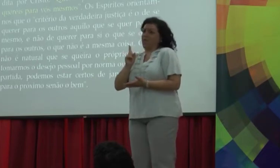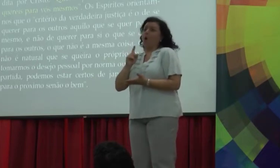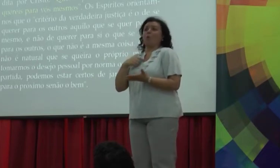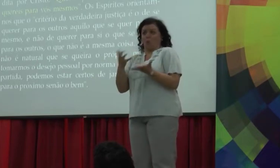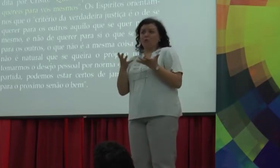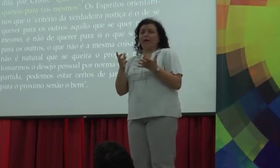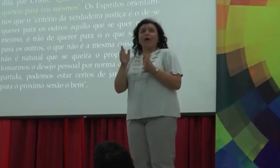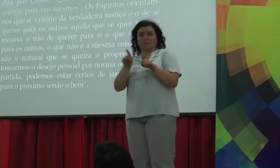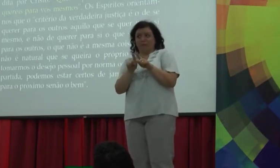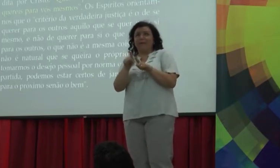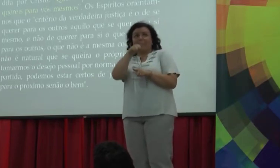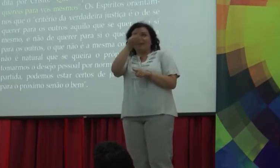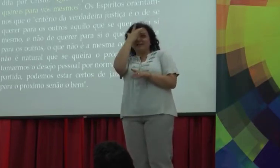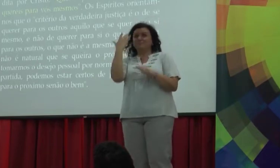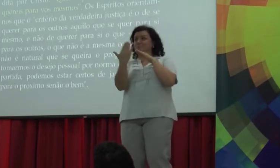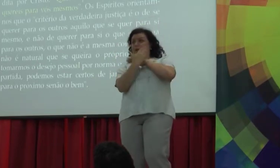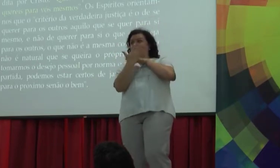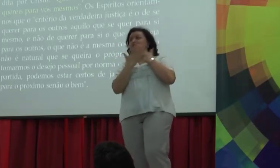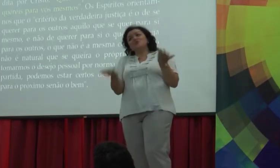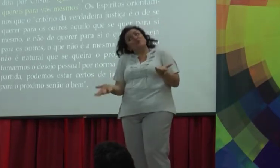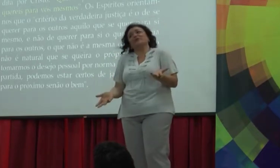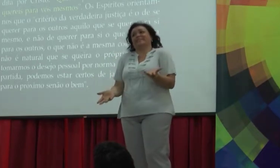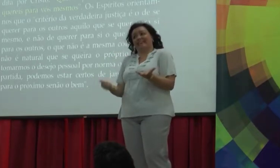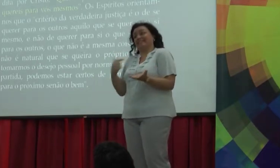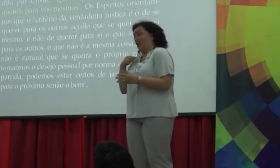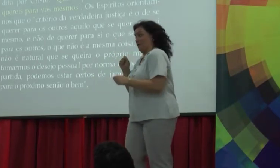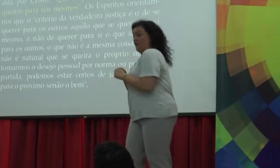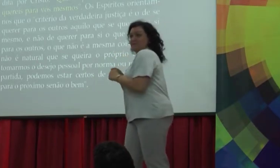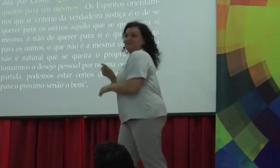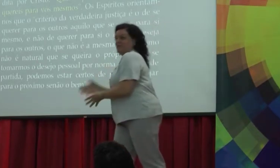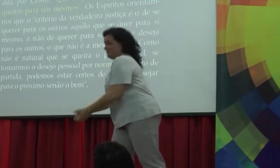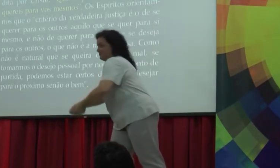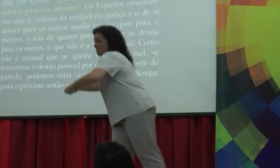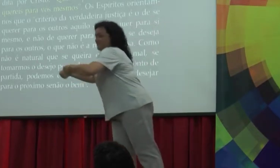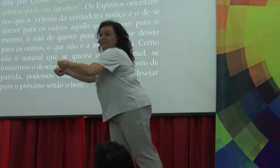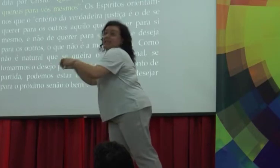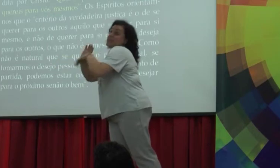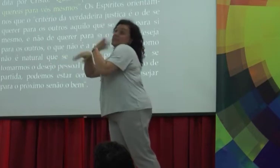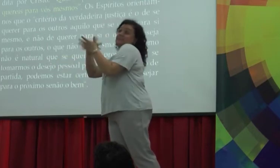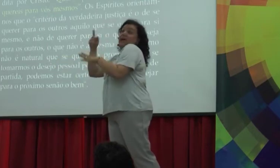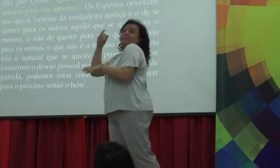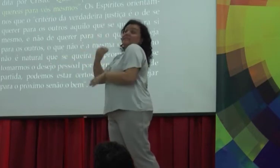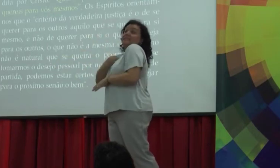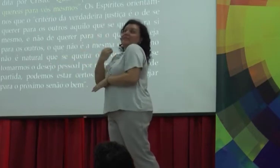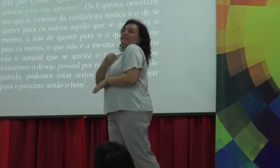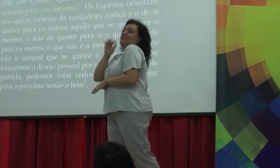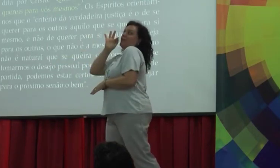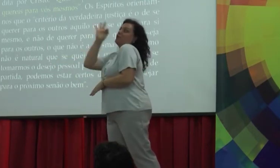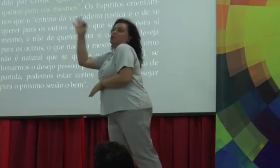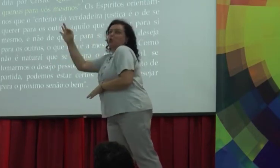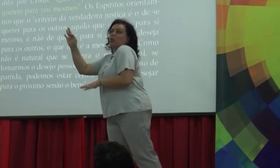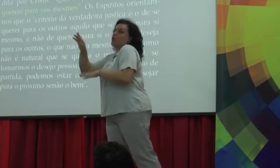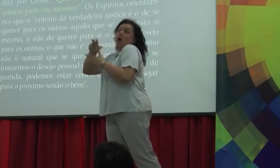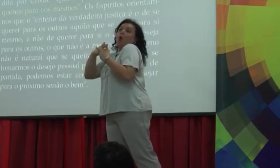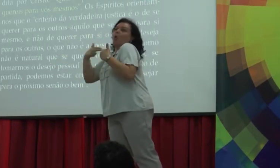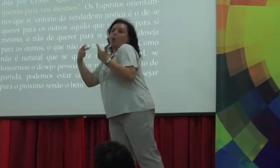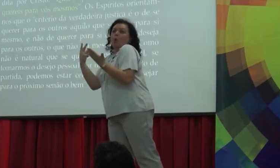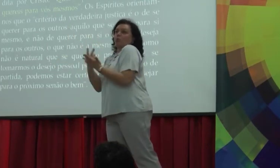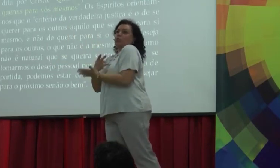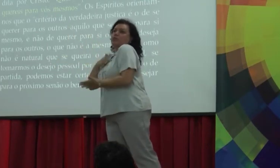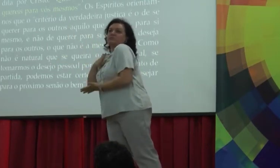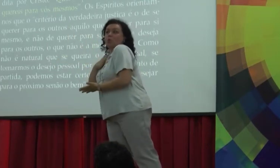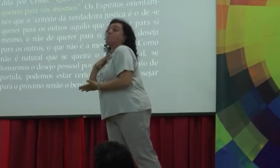E eu caio e ele não vai me ajudar? Então eu também quero ajuda. Então se eu quero ajuda e vejo o outro caindo, eu vou